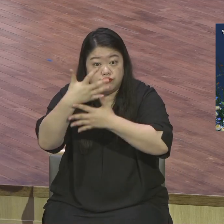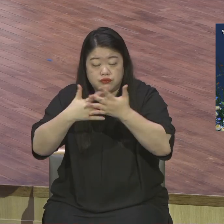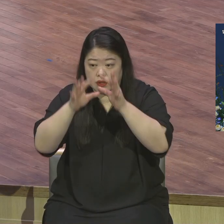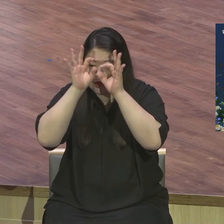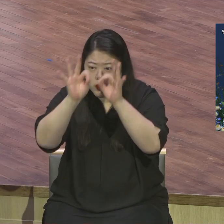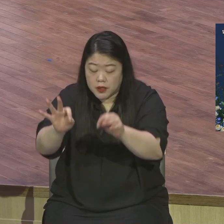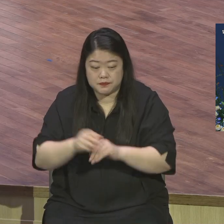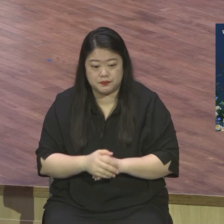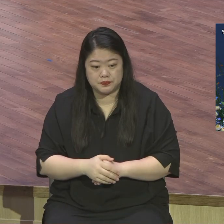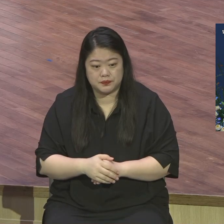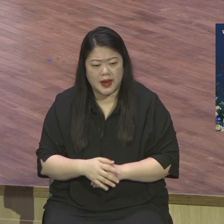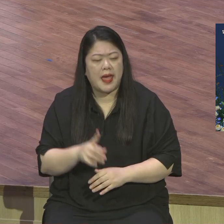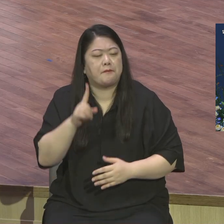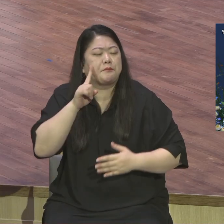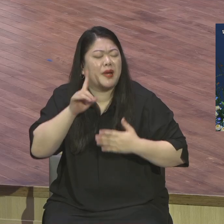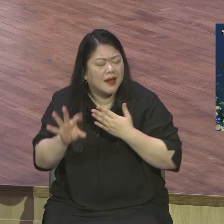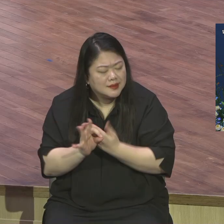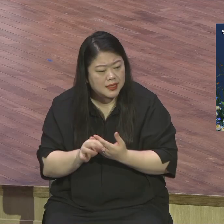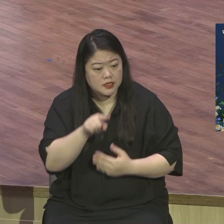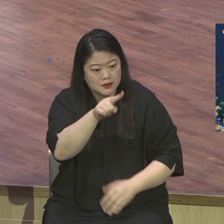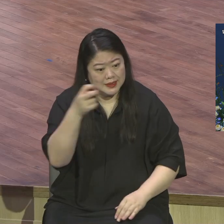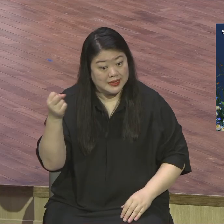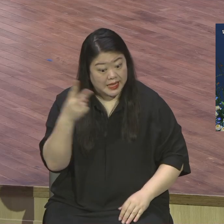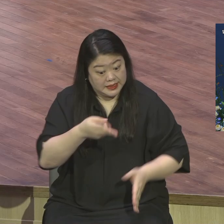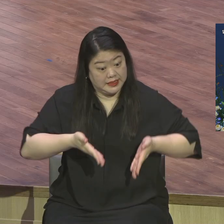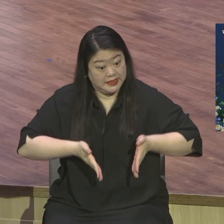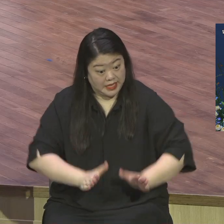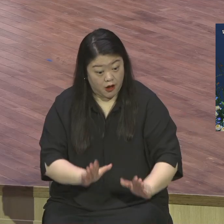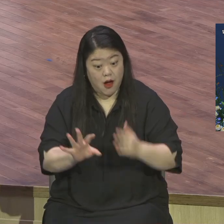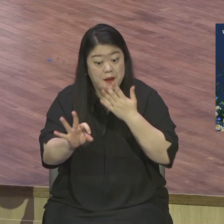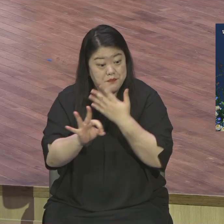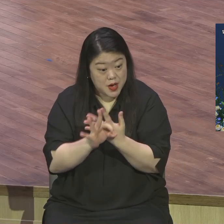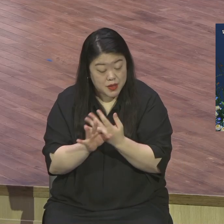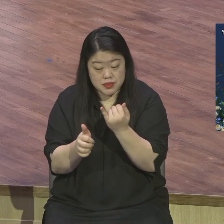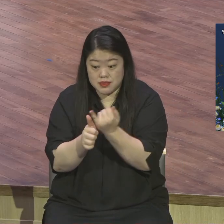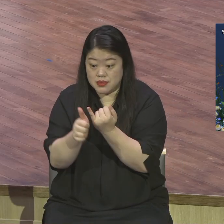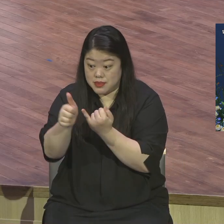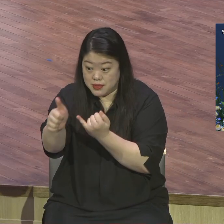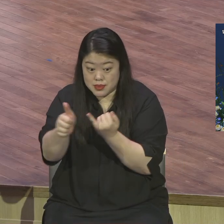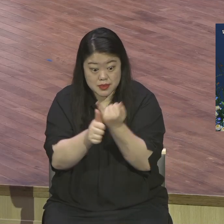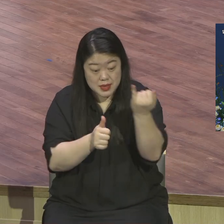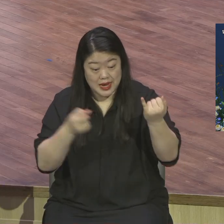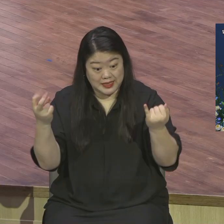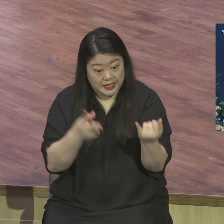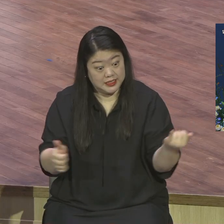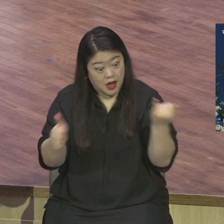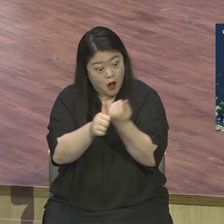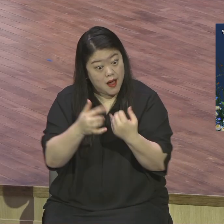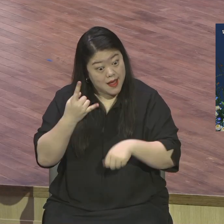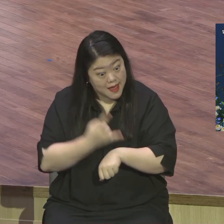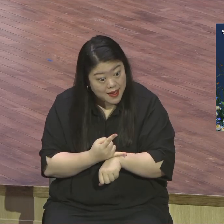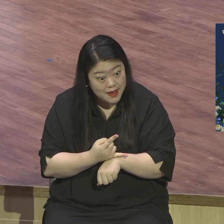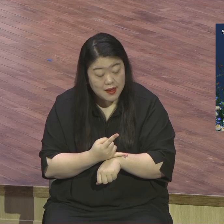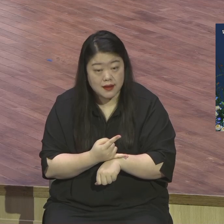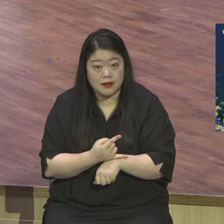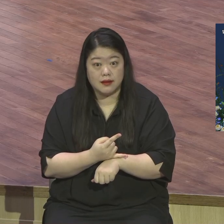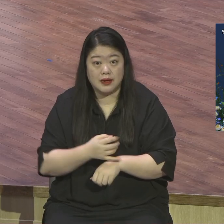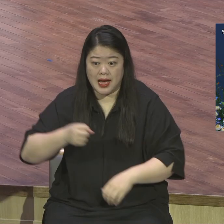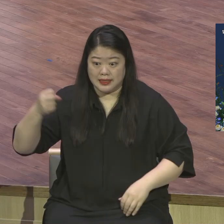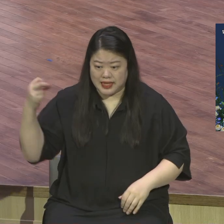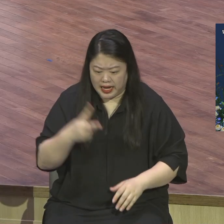많이 합니다. 다시 태어나도 이 남편과 이 아내와 살겠느냐. 다시 태어나도